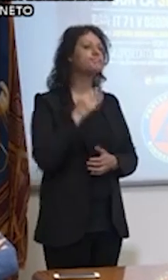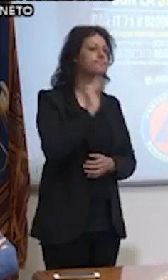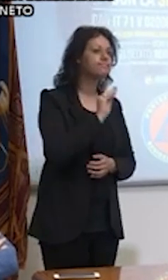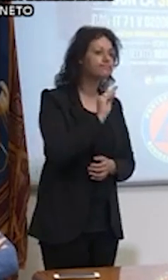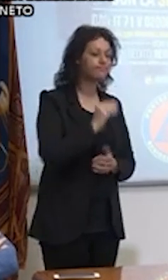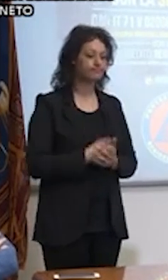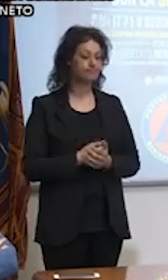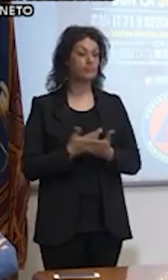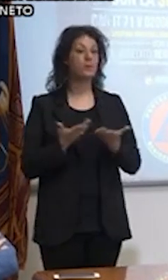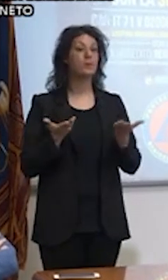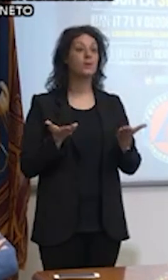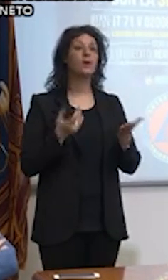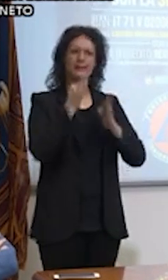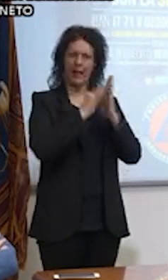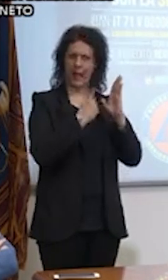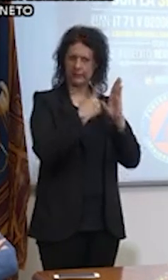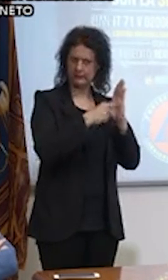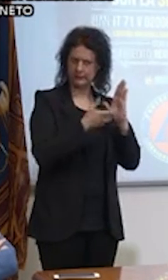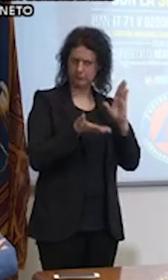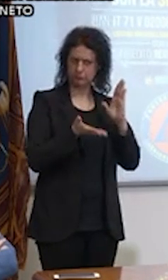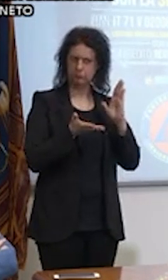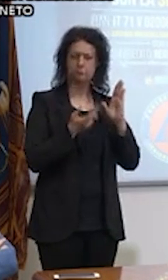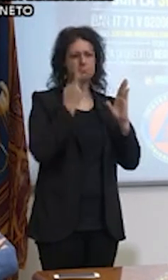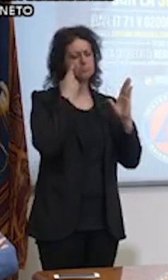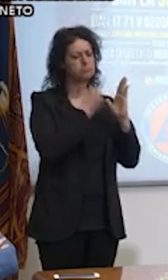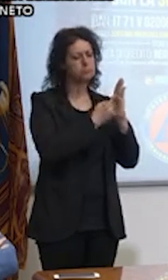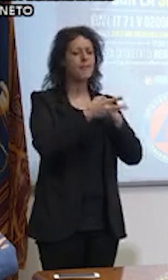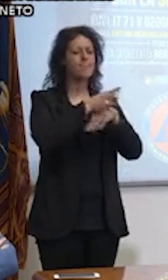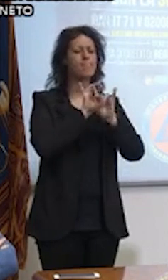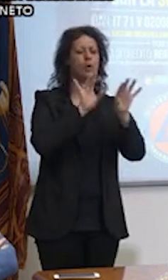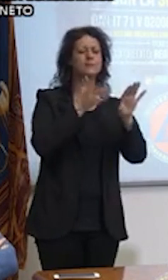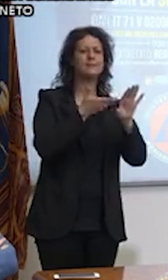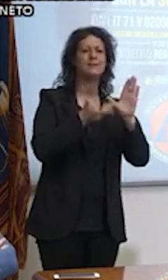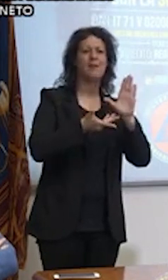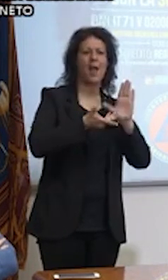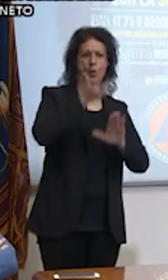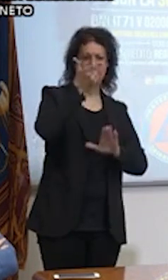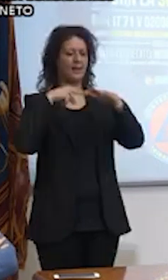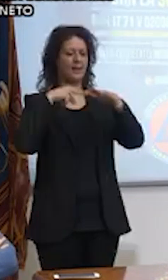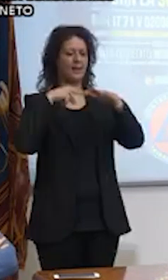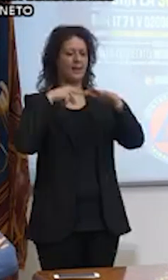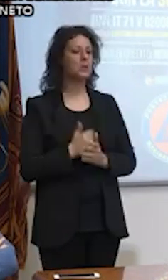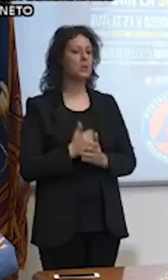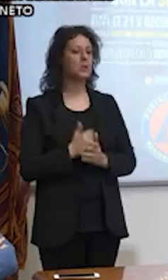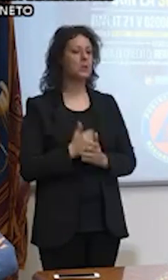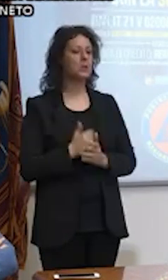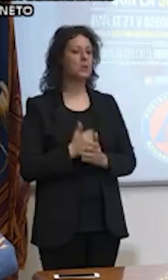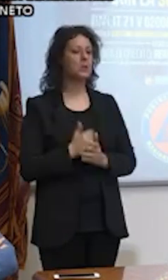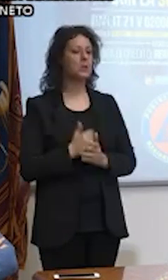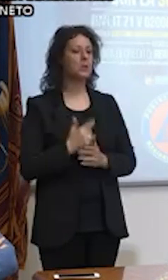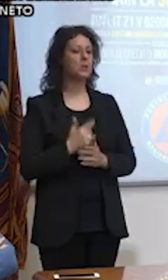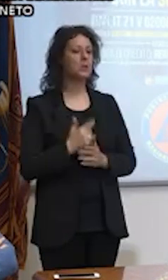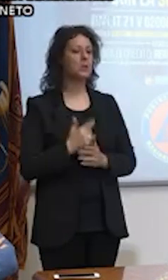Anche oggi, secondo i dati che ha reso noto, c'è un aumento dei positivi e una diminuzione delle terapie intensive. C'è una